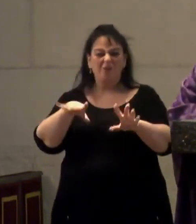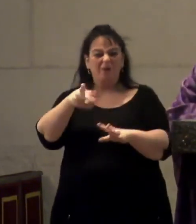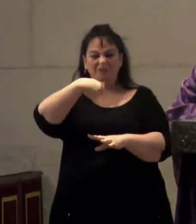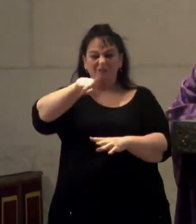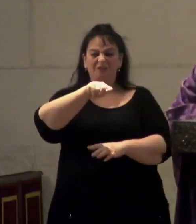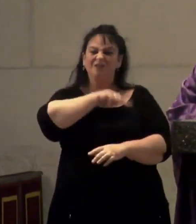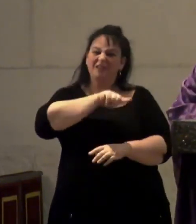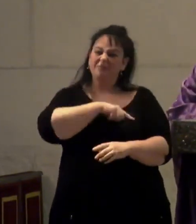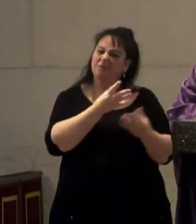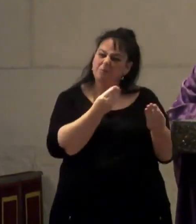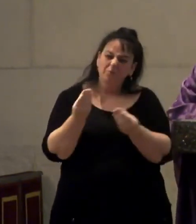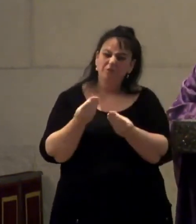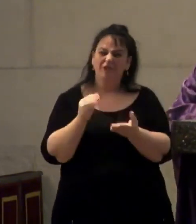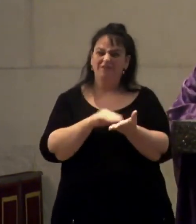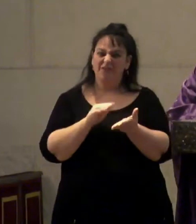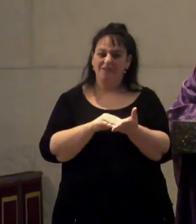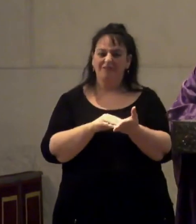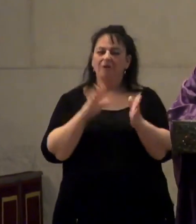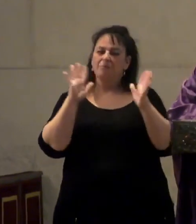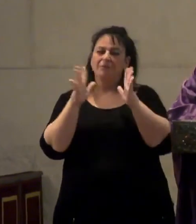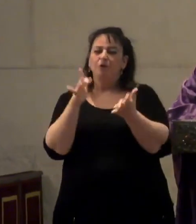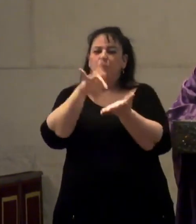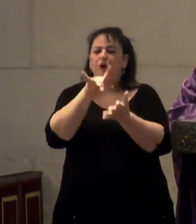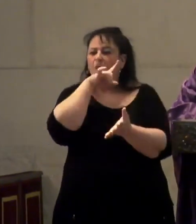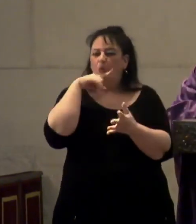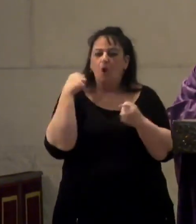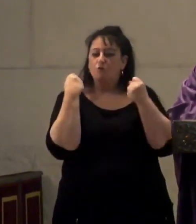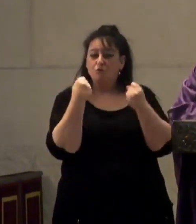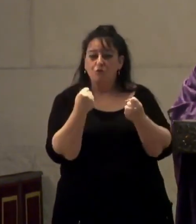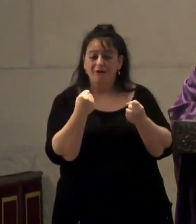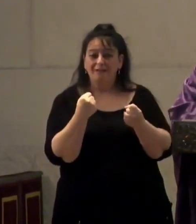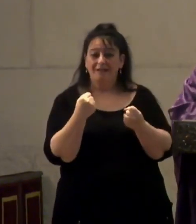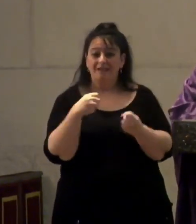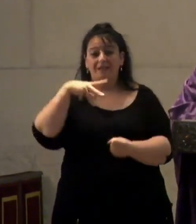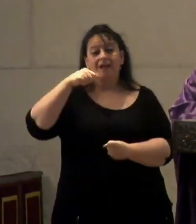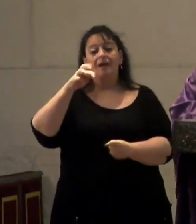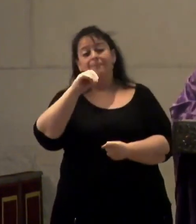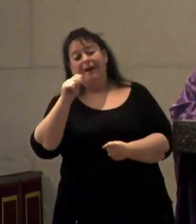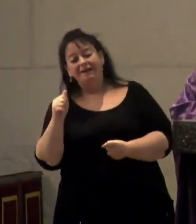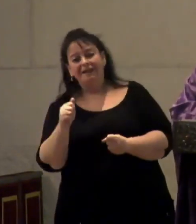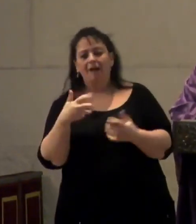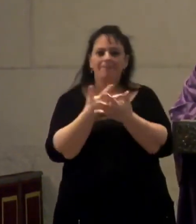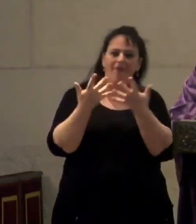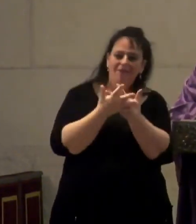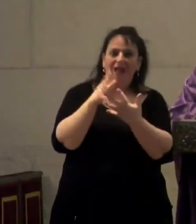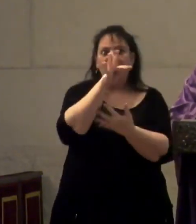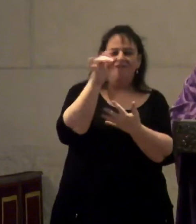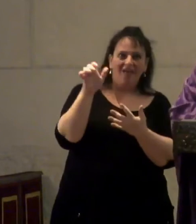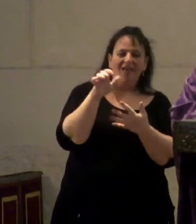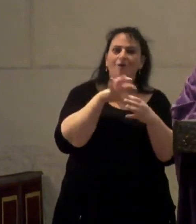sentimientos en un momento de especial dolor. Marta mezcla la fe en el